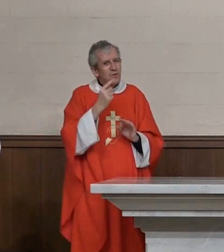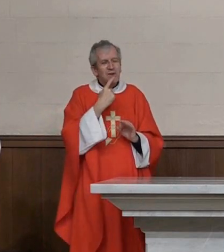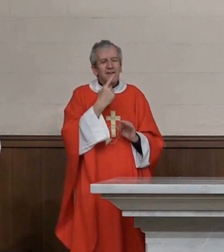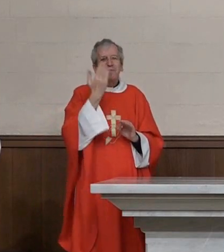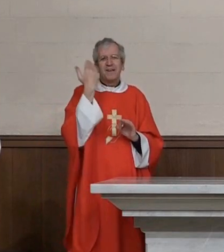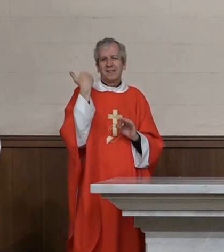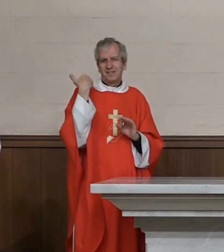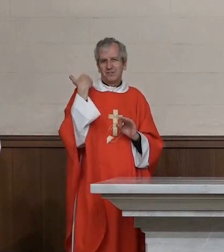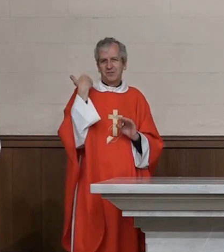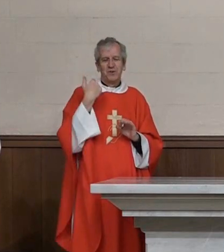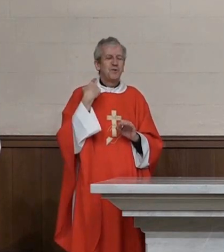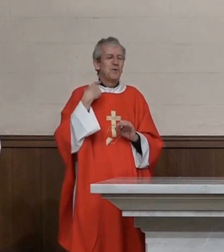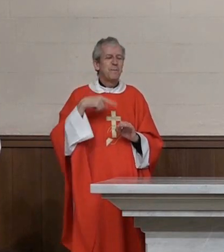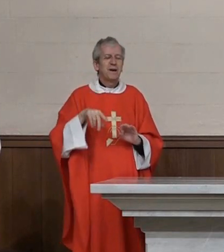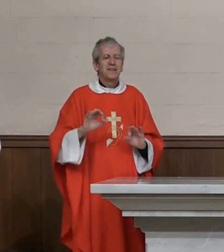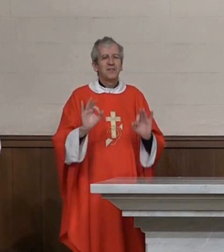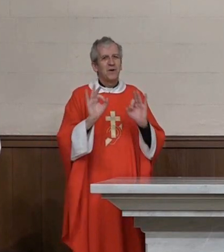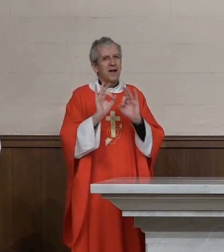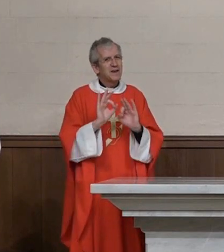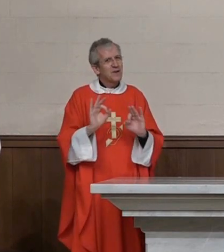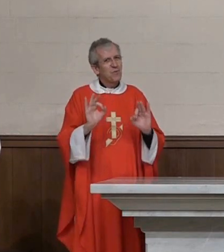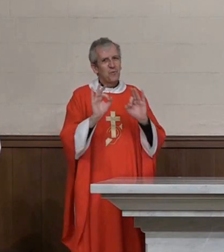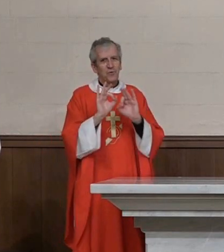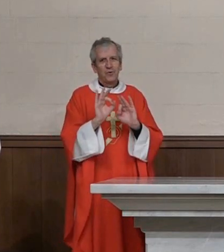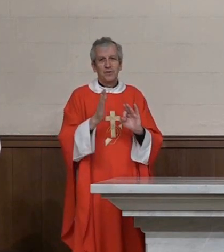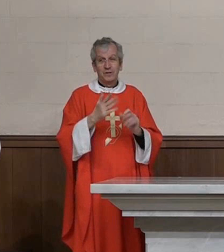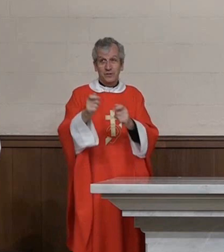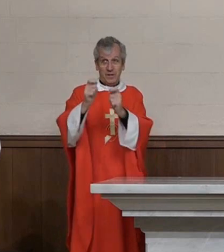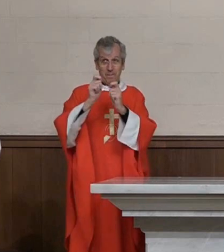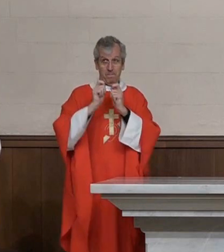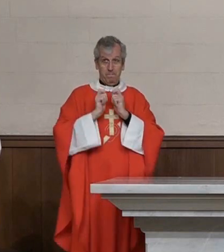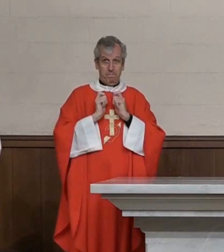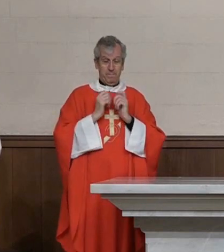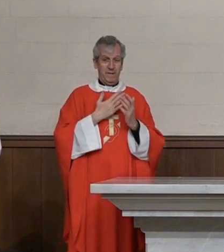dicho: No he perdido a ninguno de los que me diste.